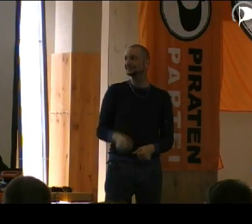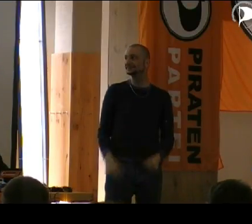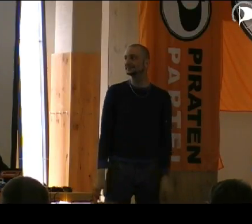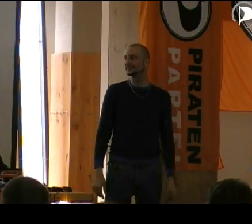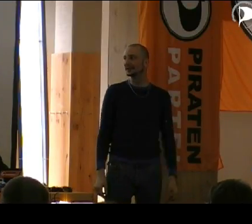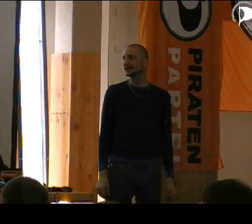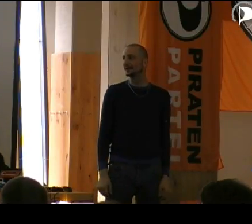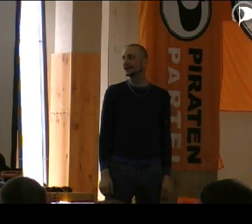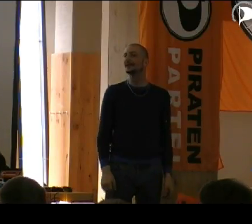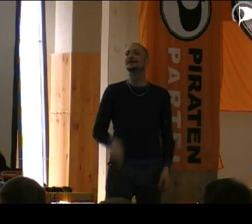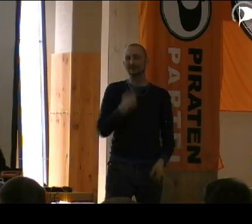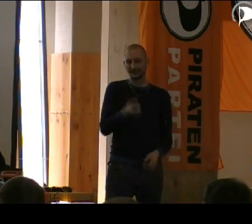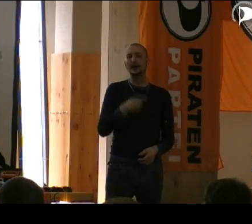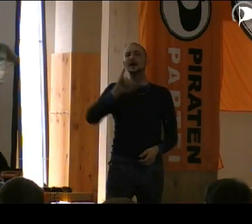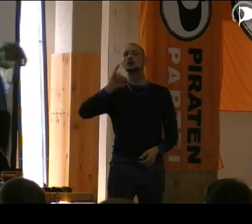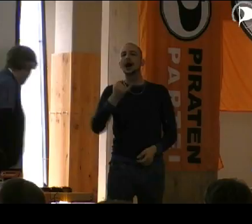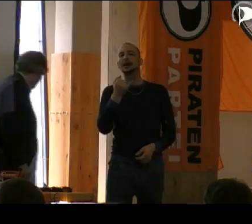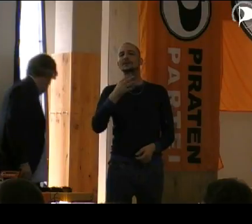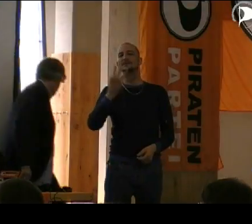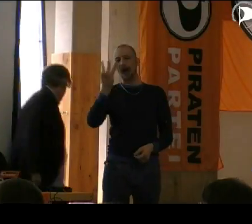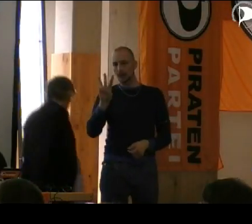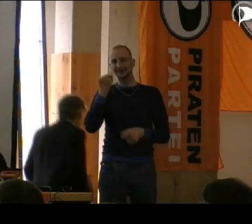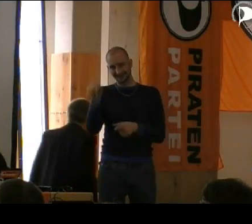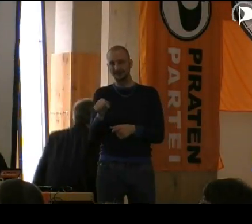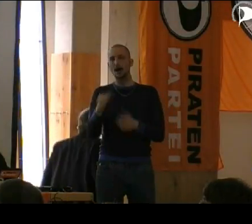wir müssen auch im ballsport verlangt